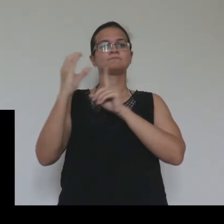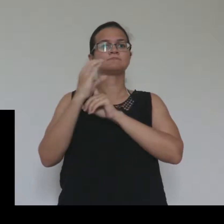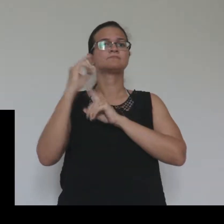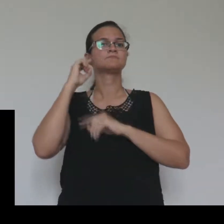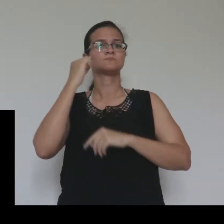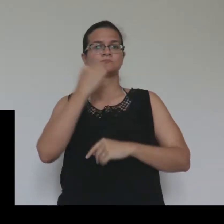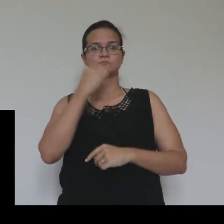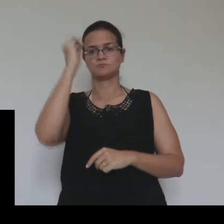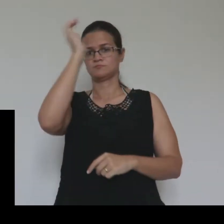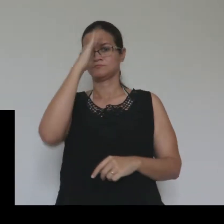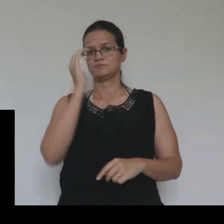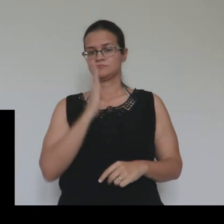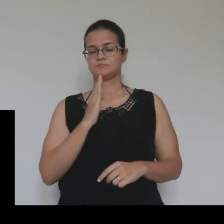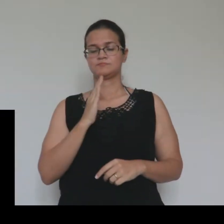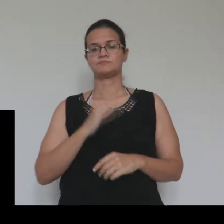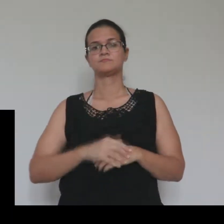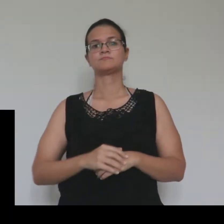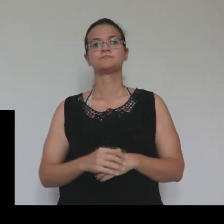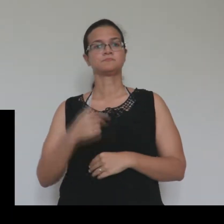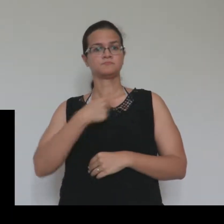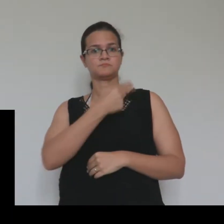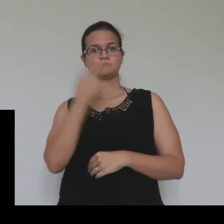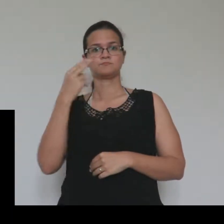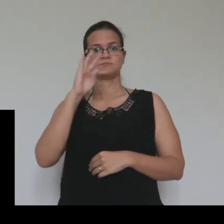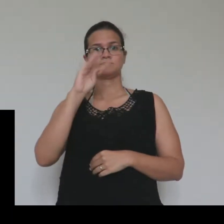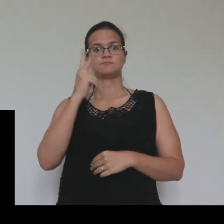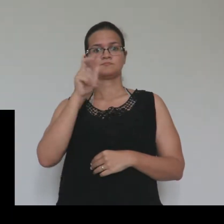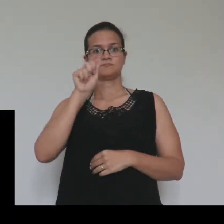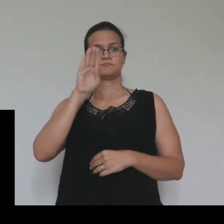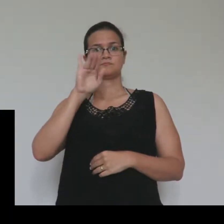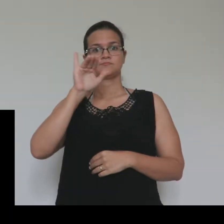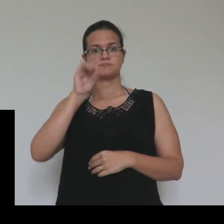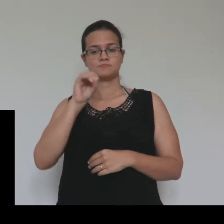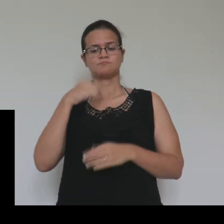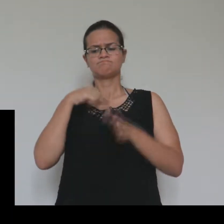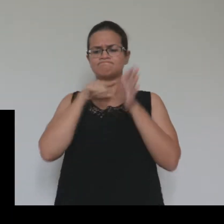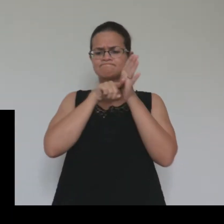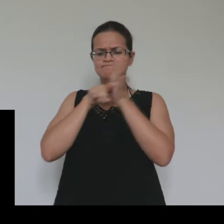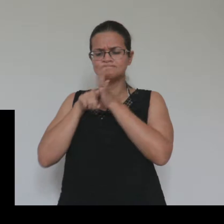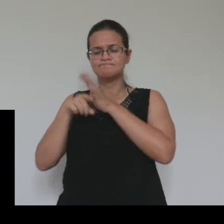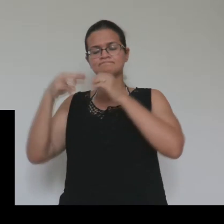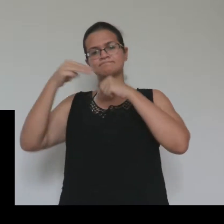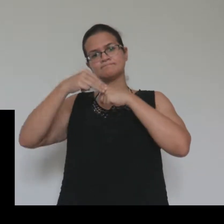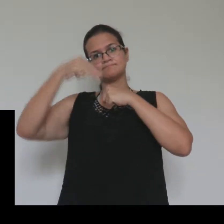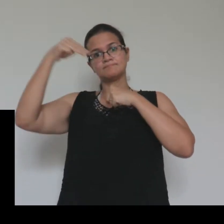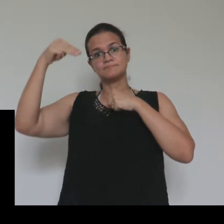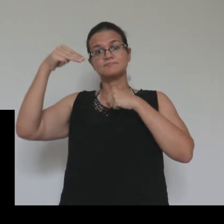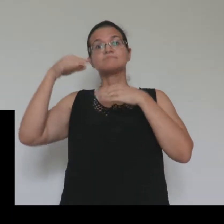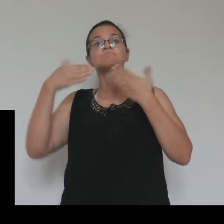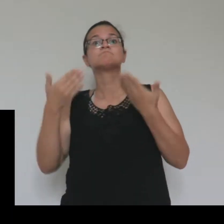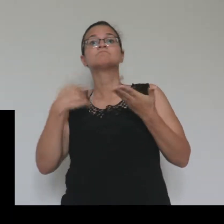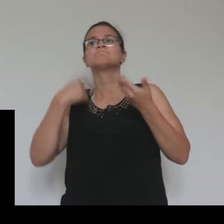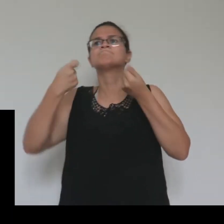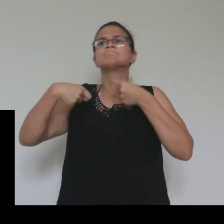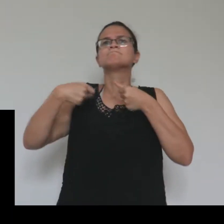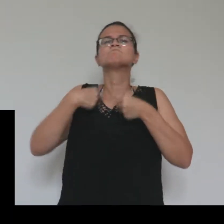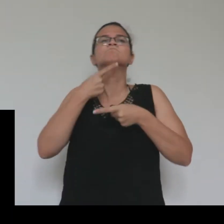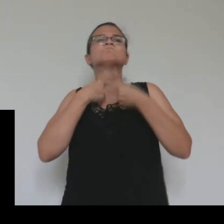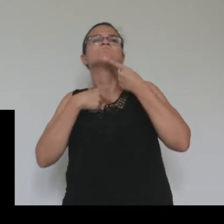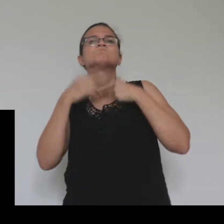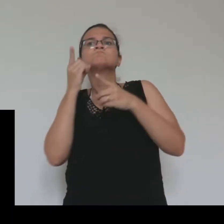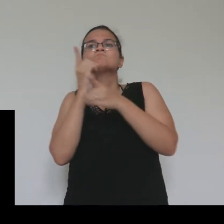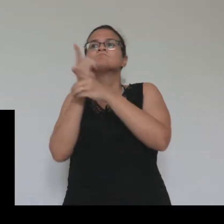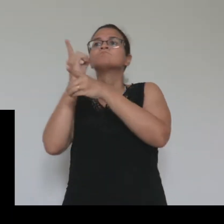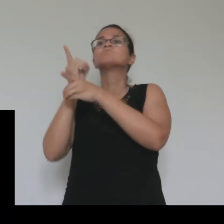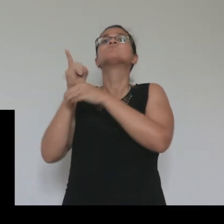brasileira. Meu nome é Tábio e eu estou desenvolvendo uma pesquisa de mestrado, a qual eu pretendo descobrir qual